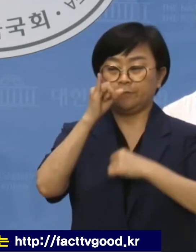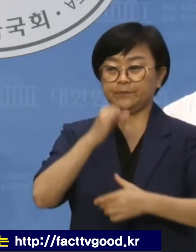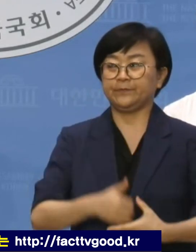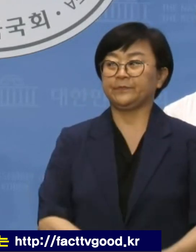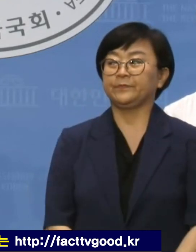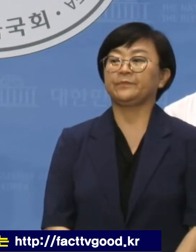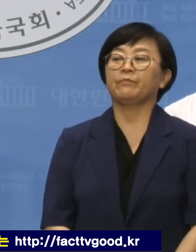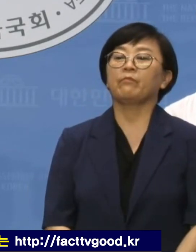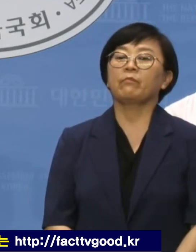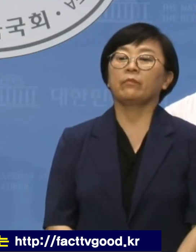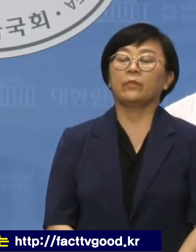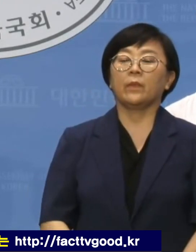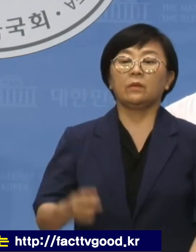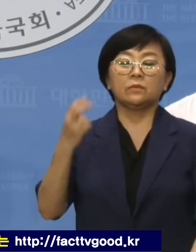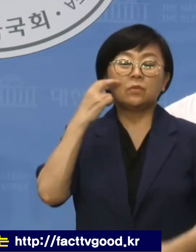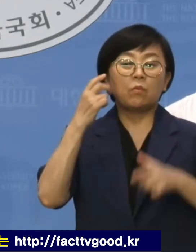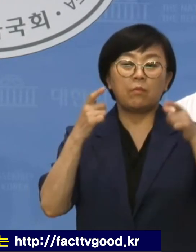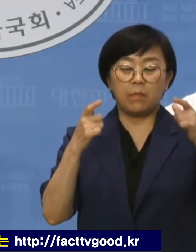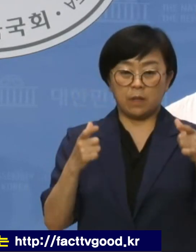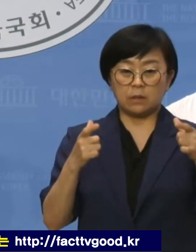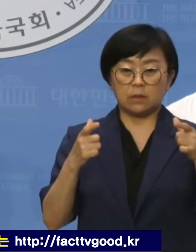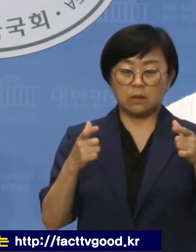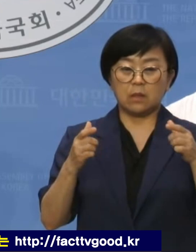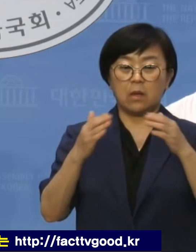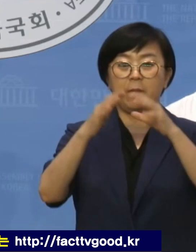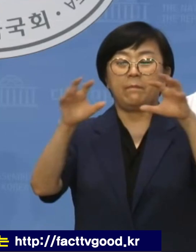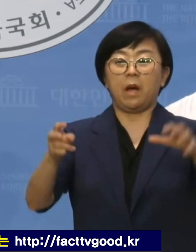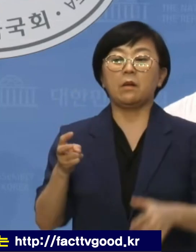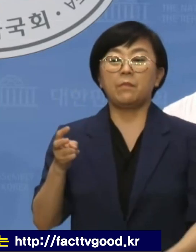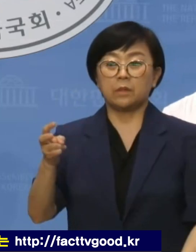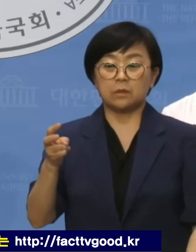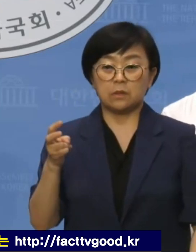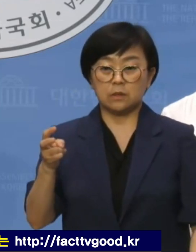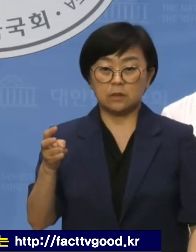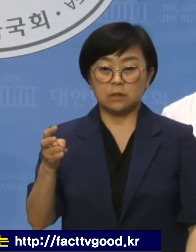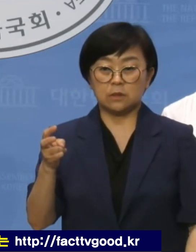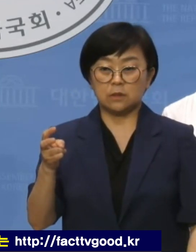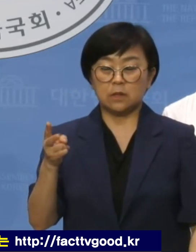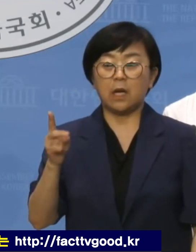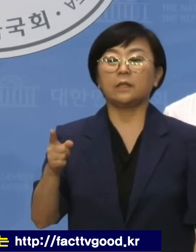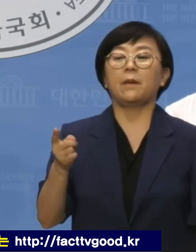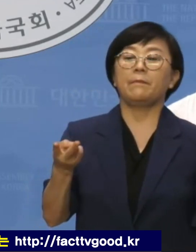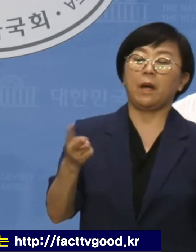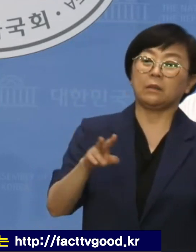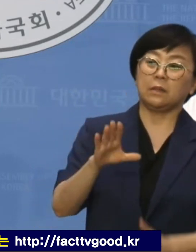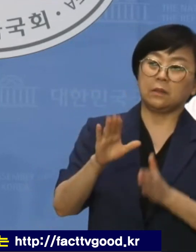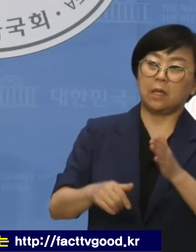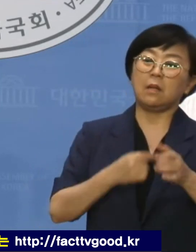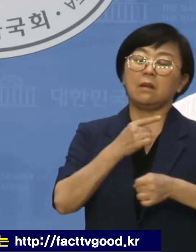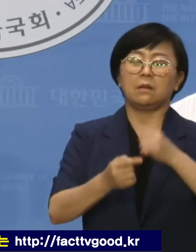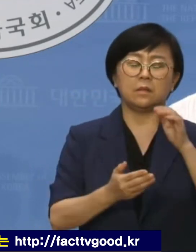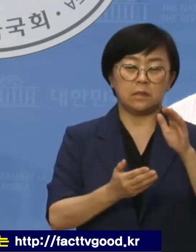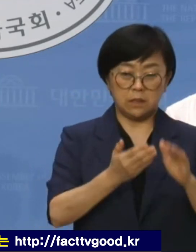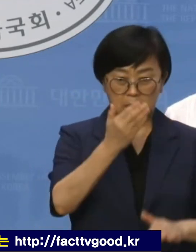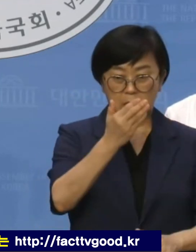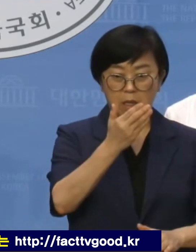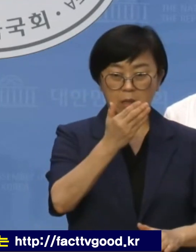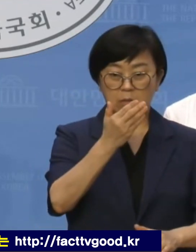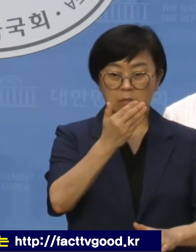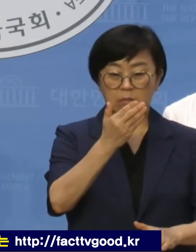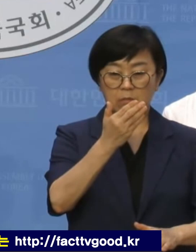내려가겠습니다. 저희 송파에서 마을버스 노선을 하나 바꾸는데도 한 1년 이상